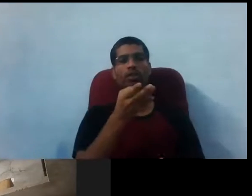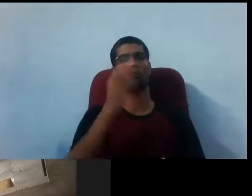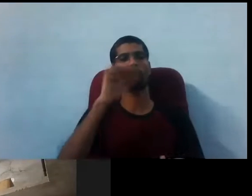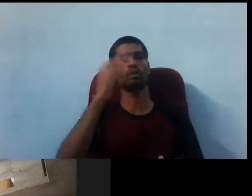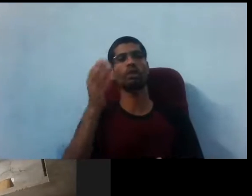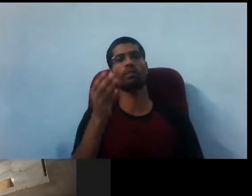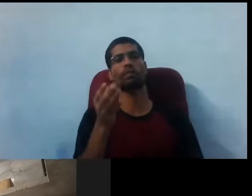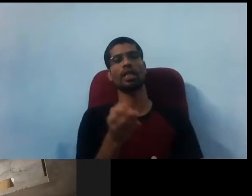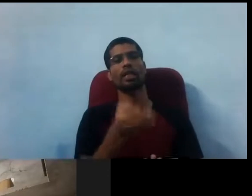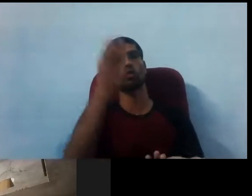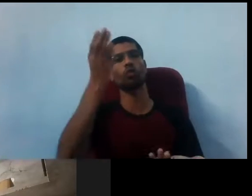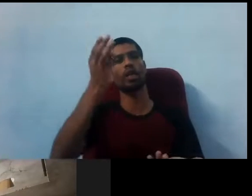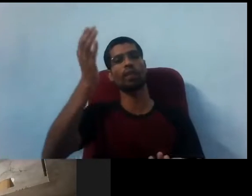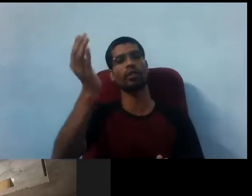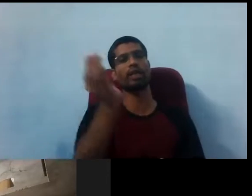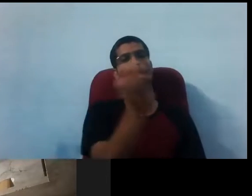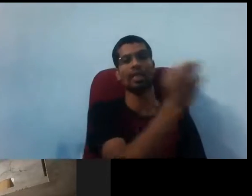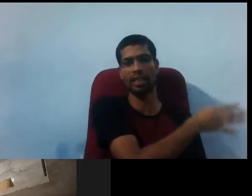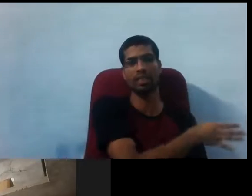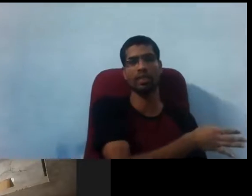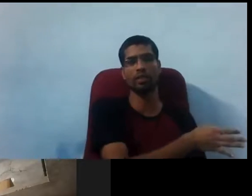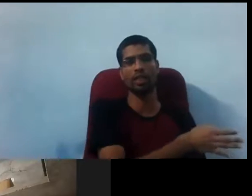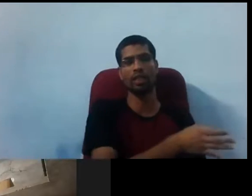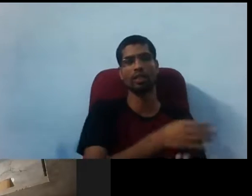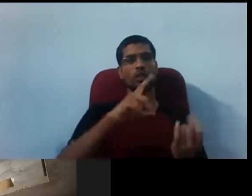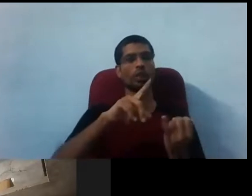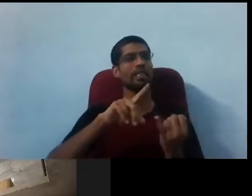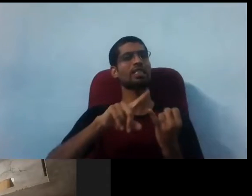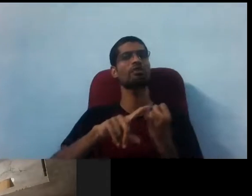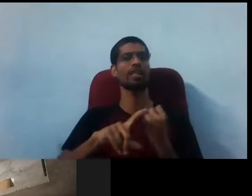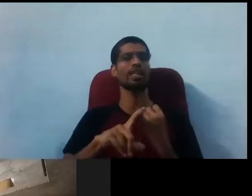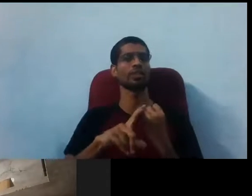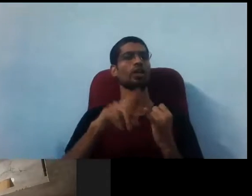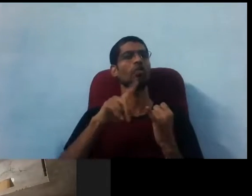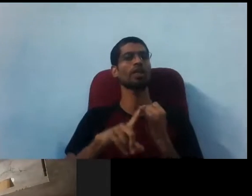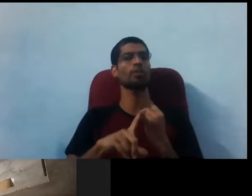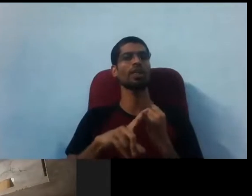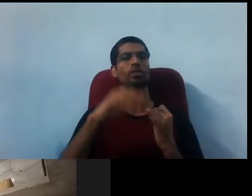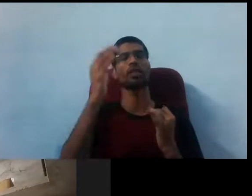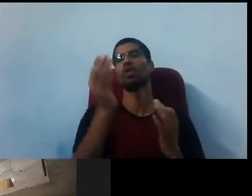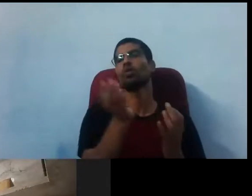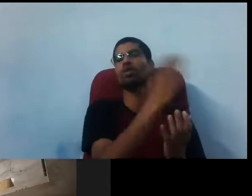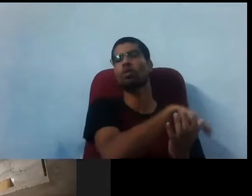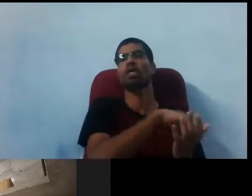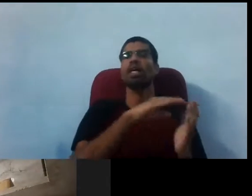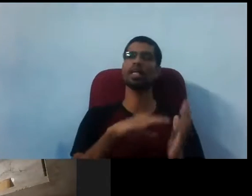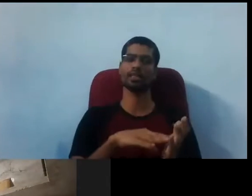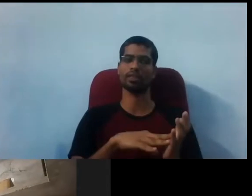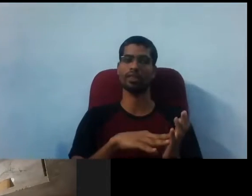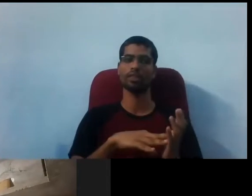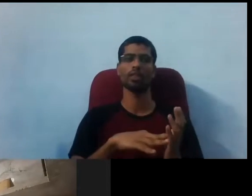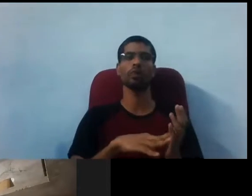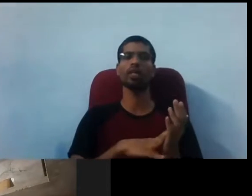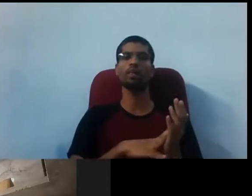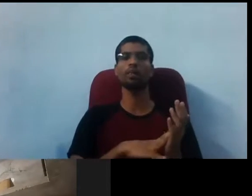फ्रोथ फ्लोटिंग। तो फ्रोथ फ्लोटिंग में हम लोग क्या कर रहे हैं, वो वाला पानी को केवल हटाने से क्या हो जाएगा, जो हस्क वगैरह है, जो अनवांटेड पार्टिकल्स है उसको हम लोग अलग कर